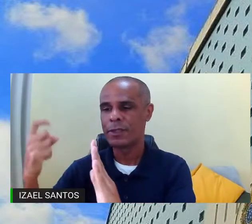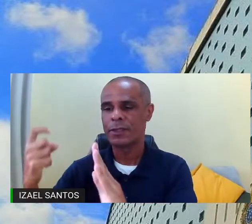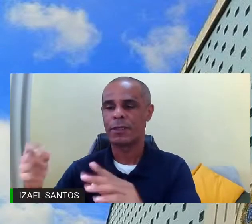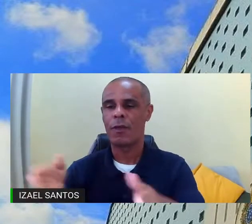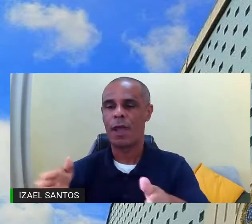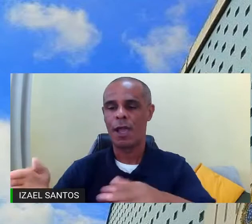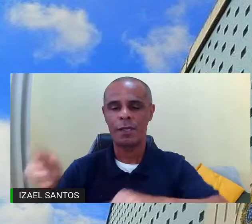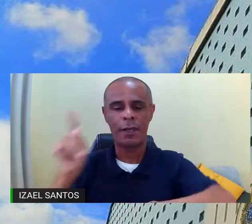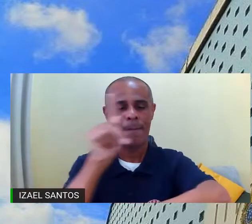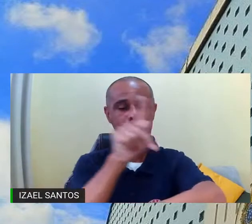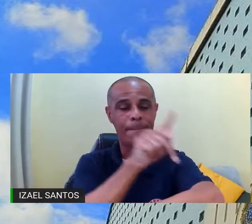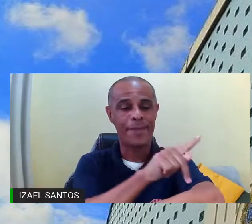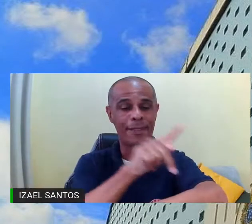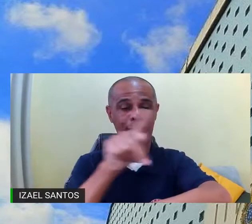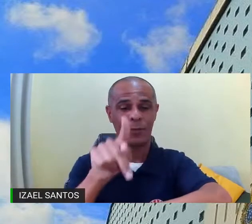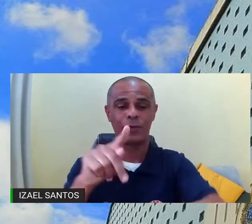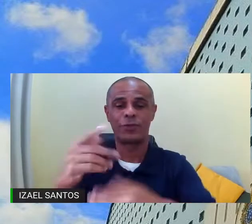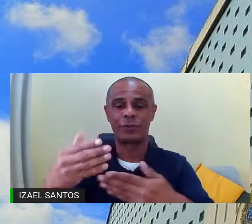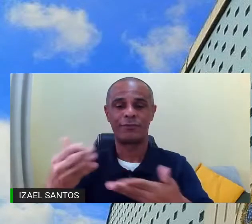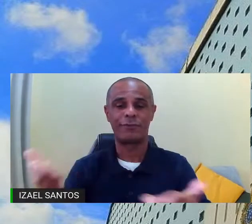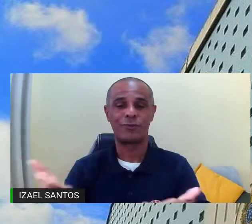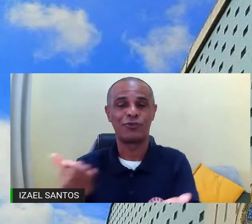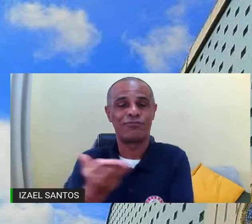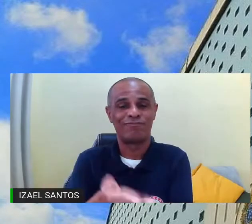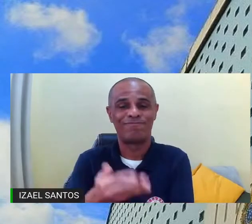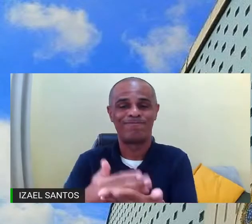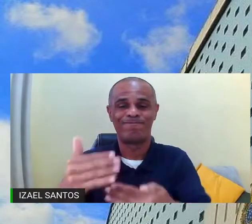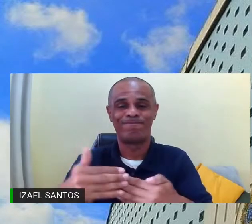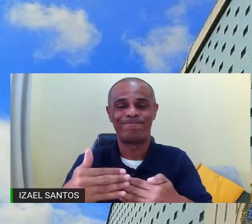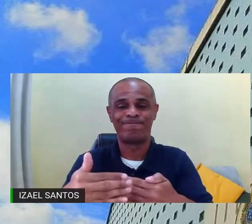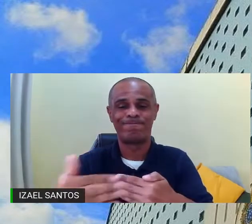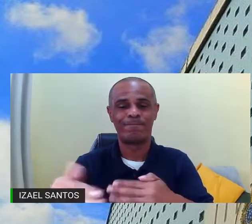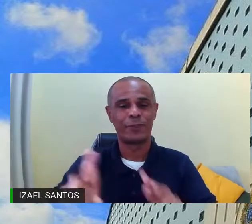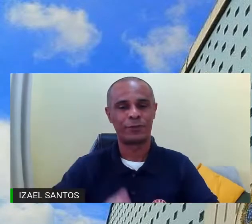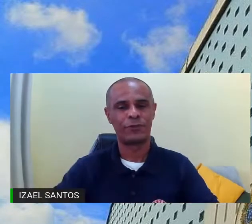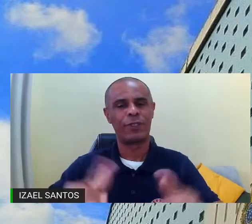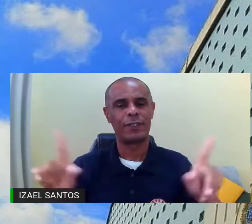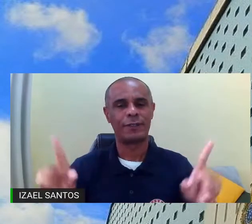letivo atípico que estamos vivendo.